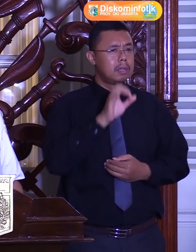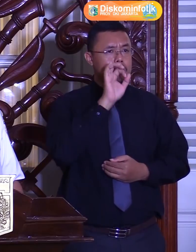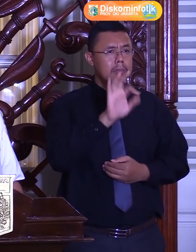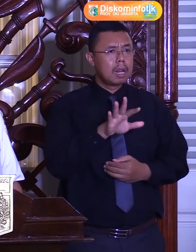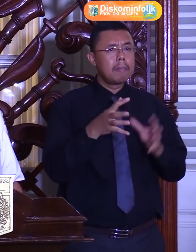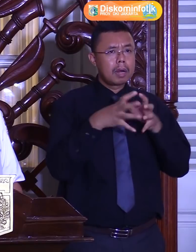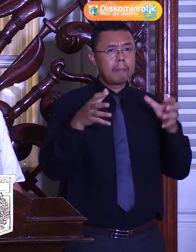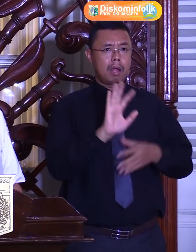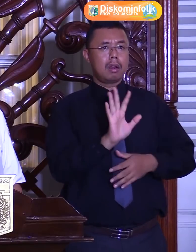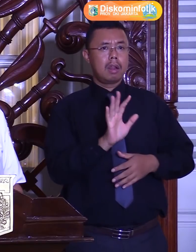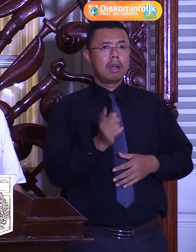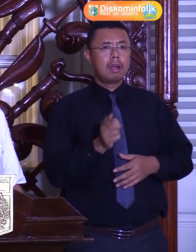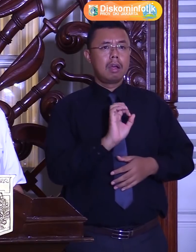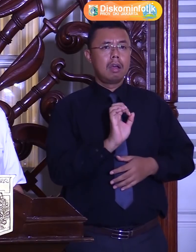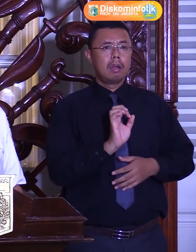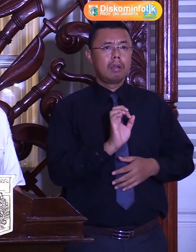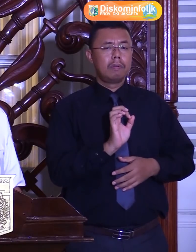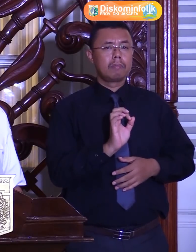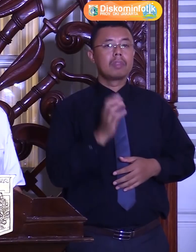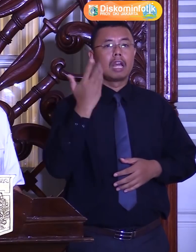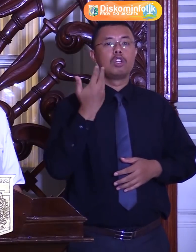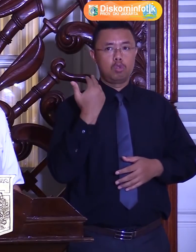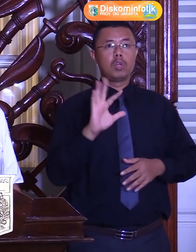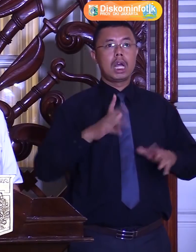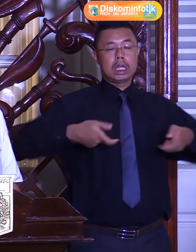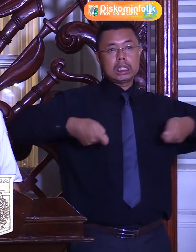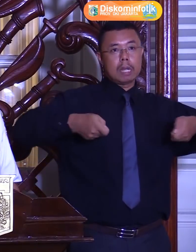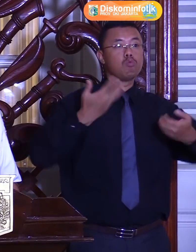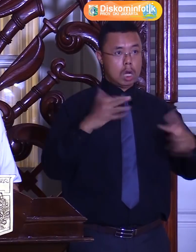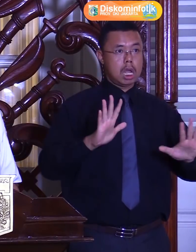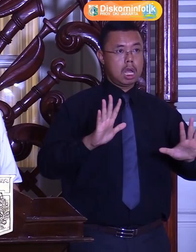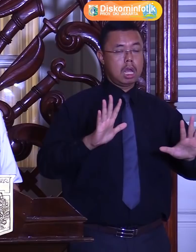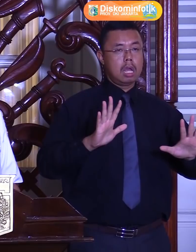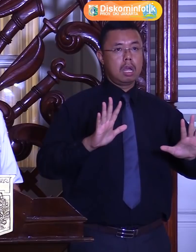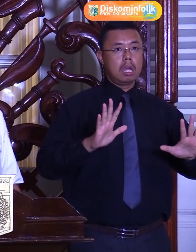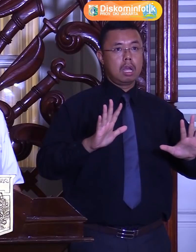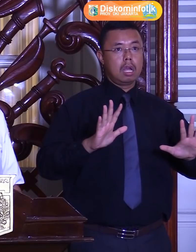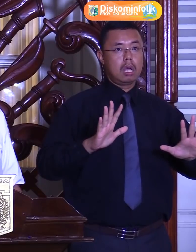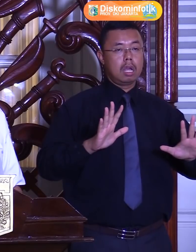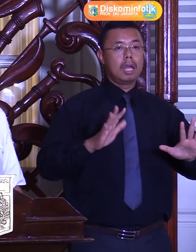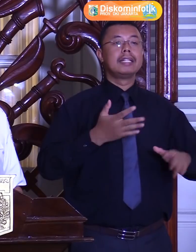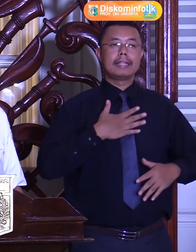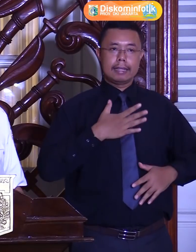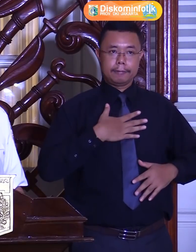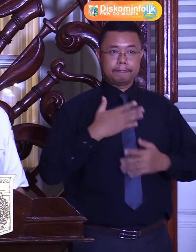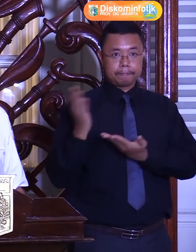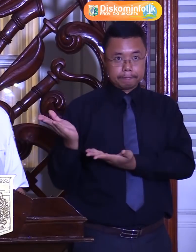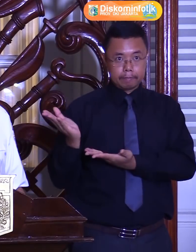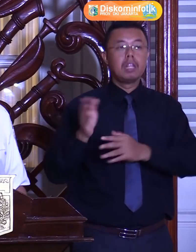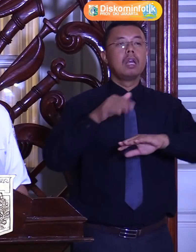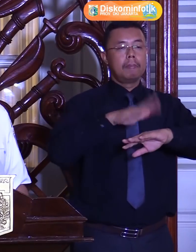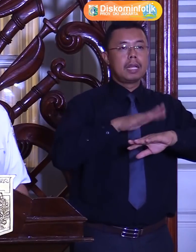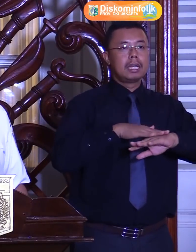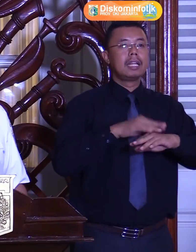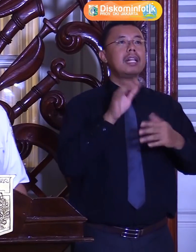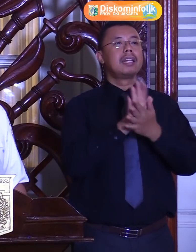Ada perkembangan nggak, Pak, progres soal itu? Ya, tadi kita sudah koordinasi. Jadi saya mengundang